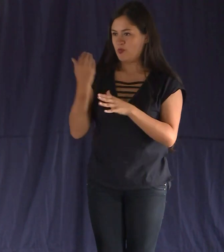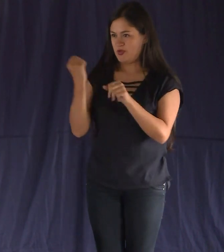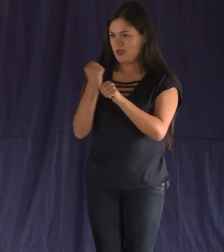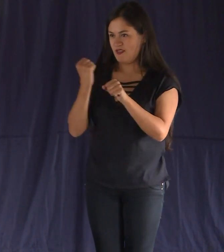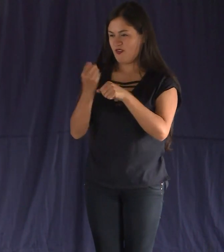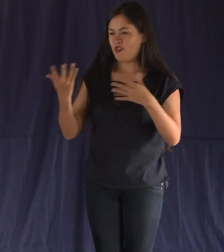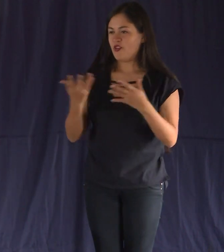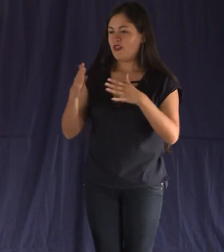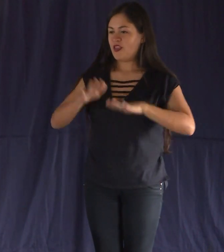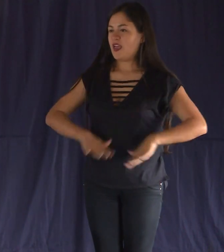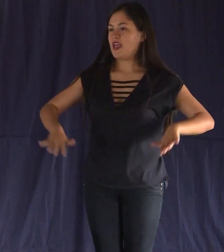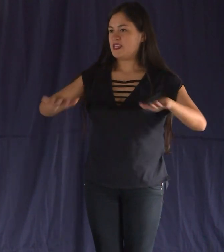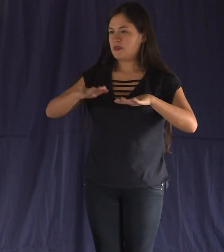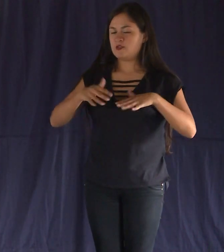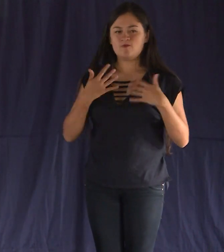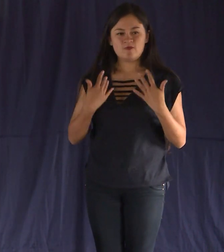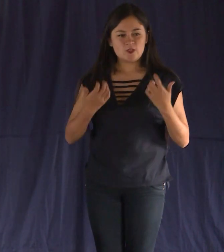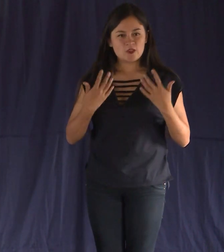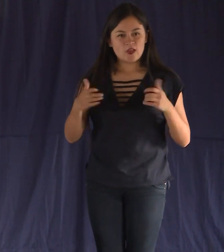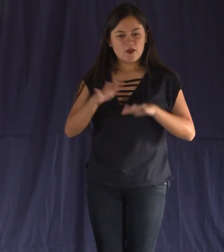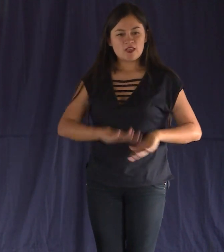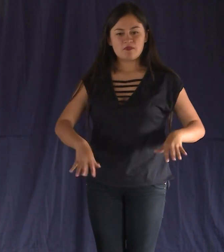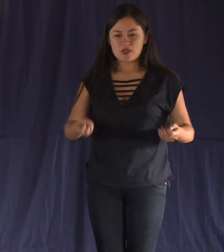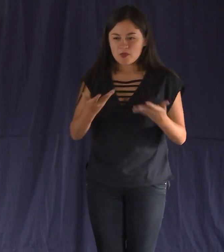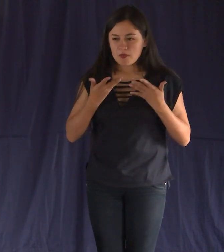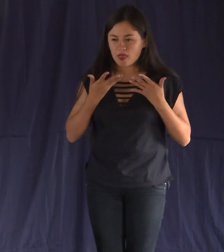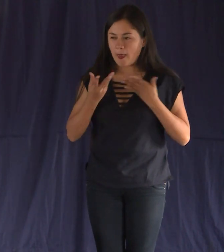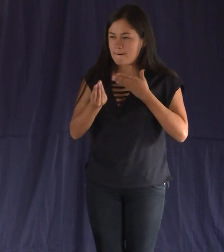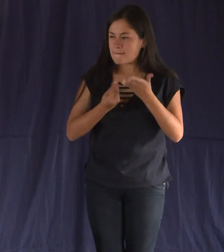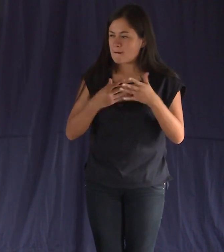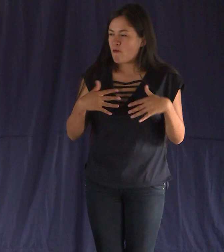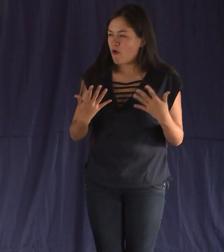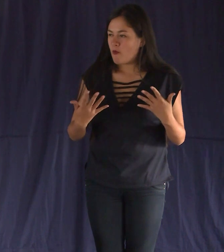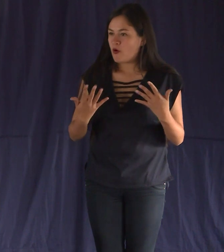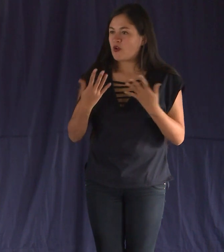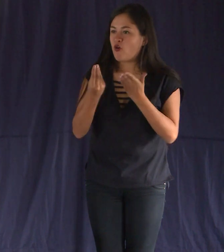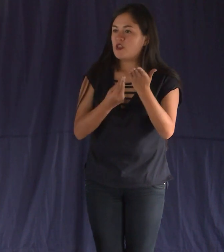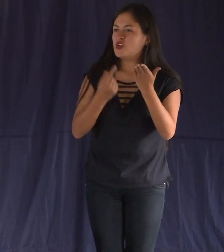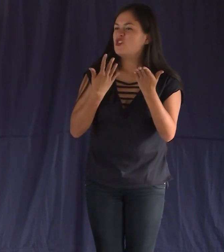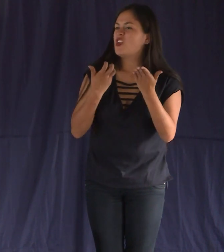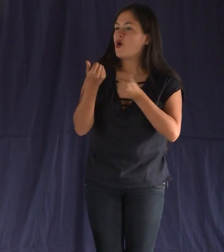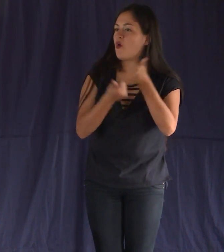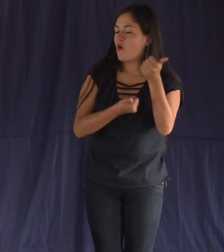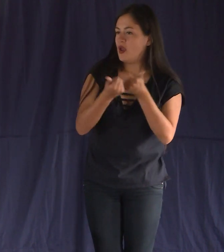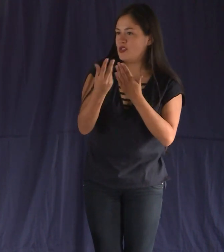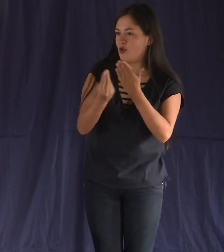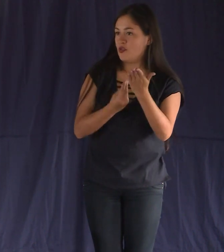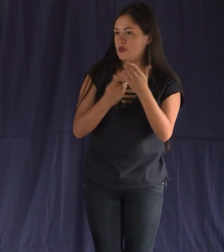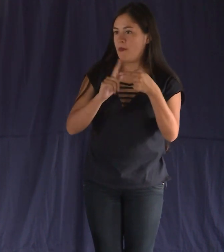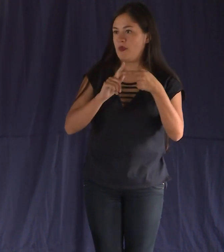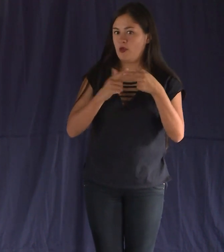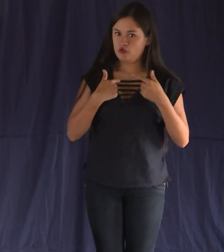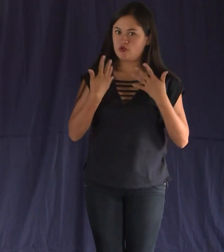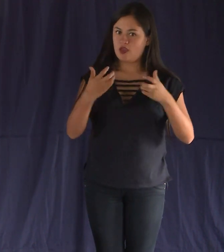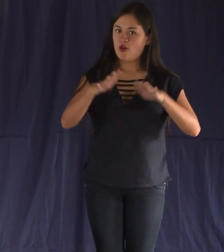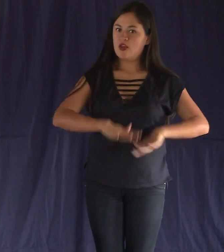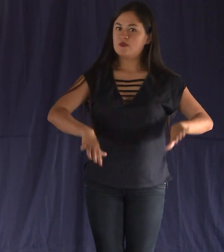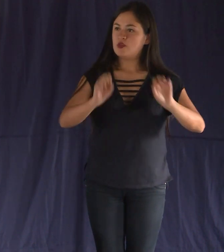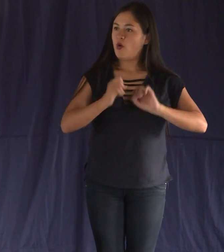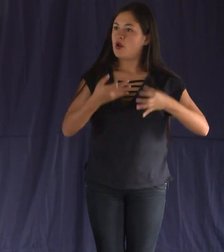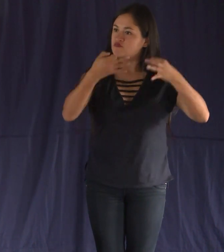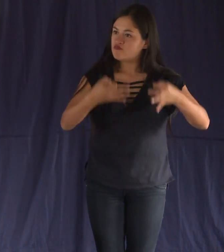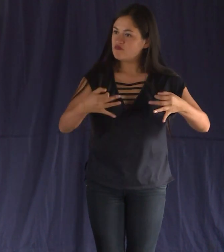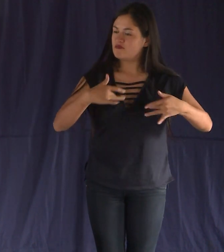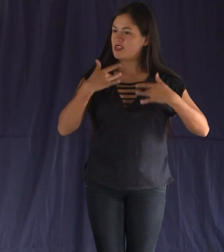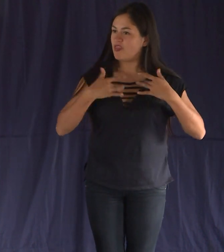lugar que me pudiera ofrecer ciertas condiciones. Entre esas, pues la seguridad de poder estar en un